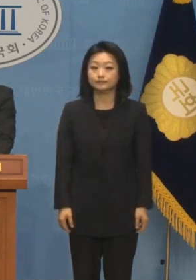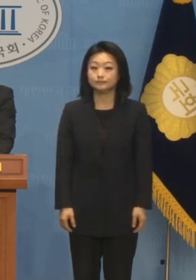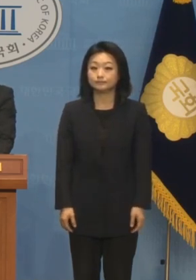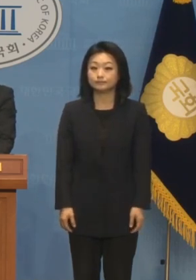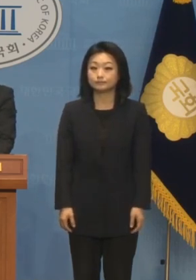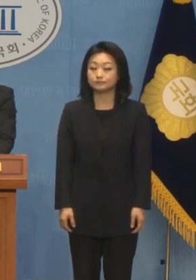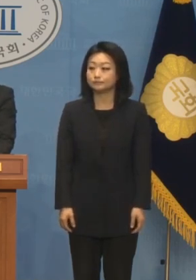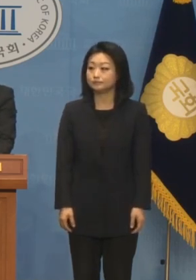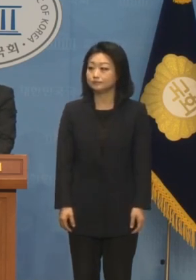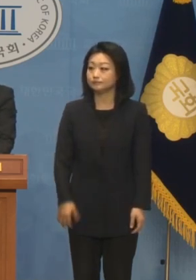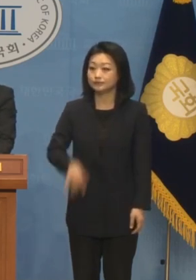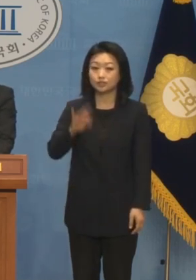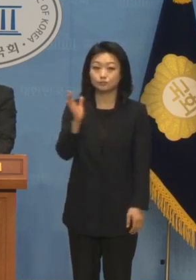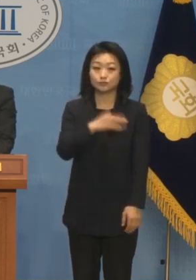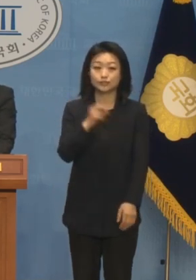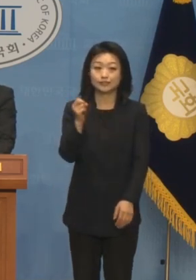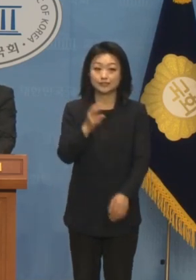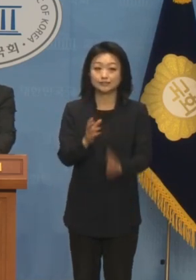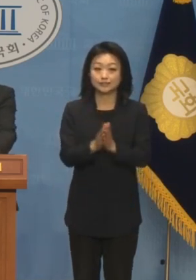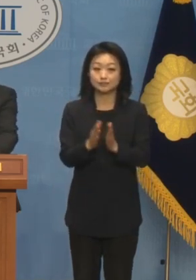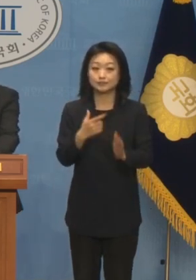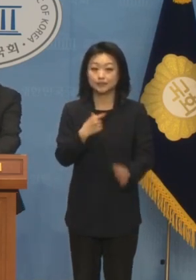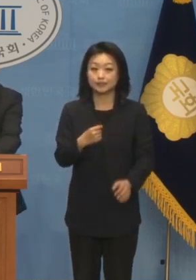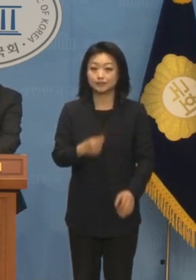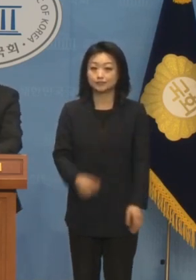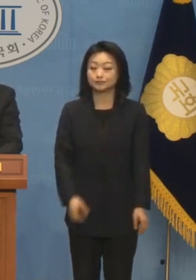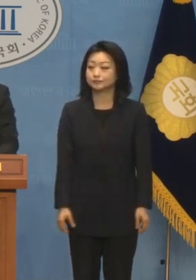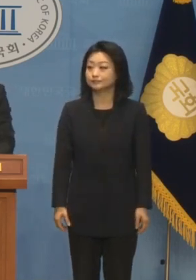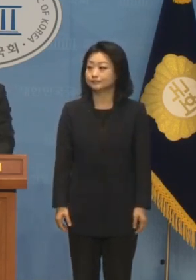그래요? 그럼 처음부터 다시 하겠습니다.